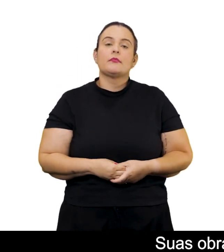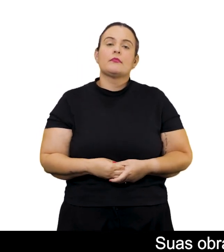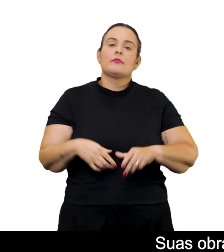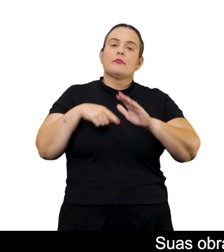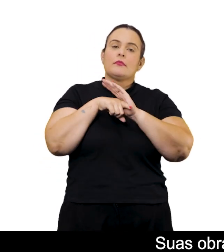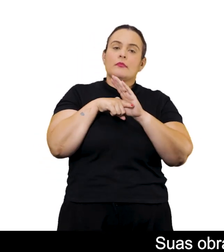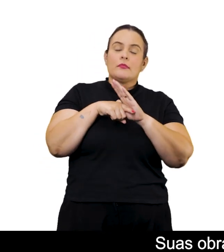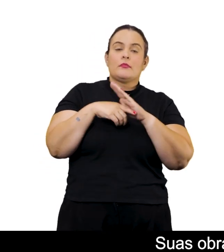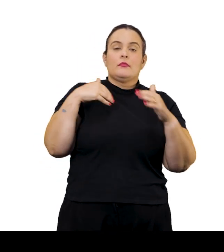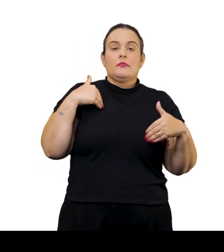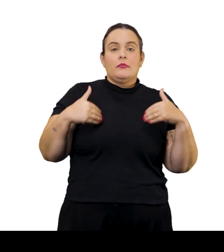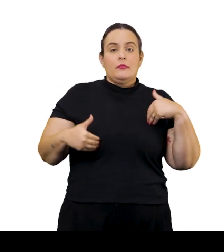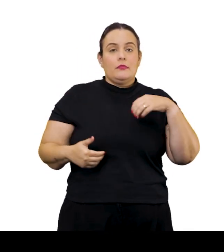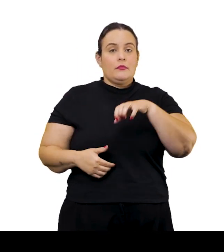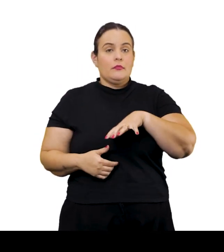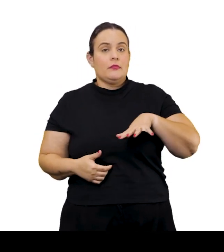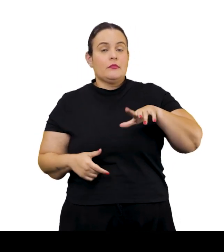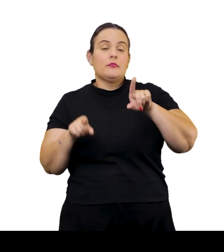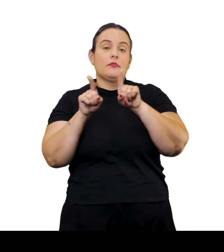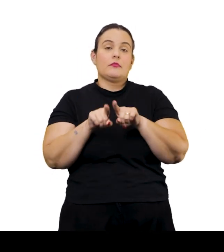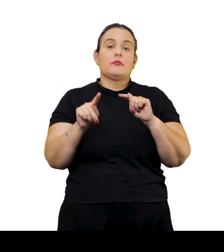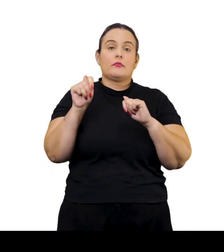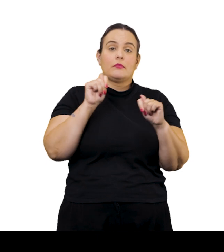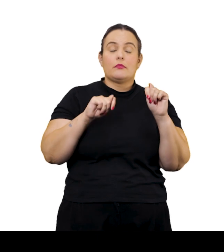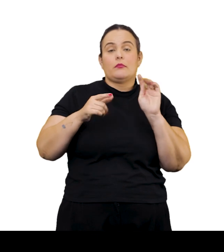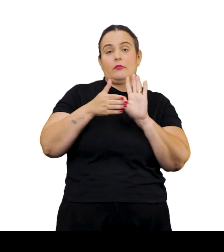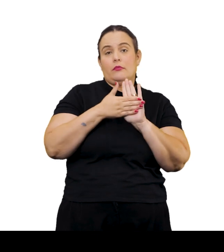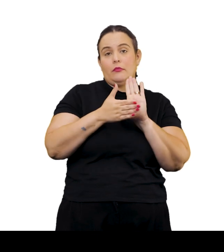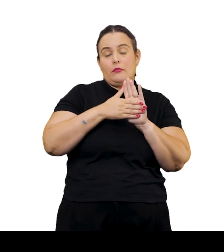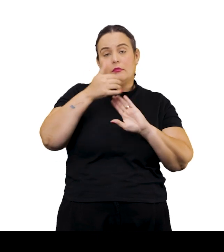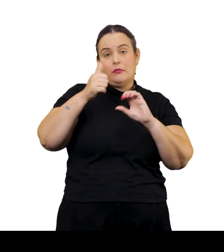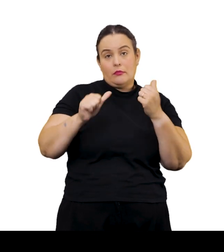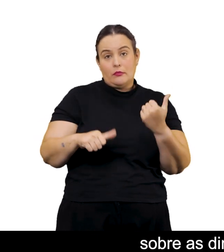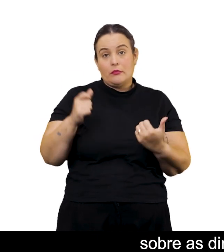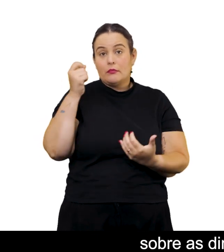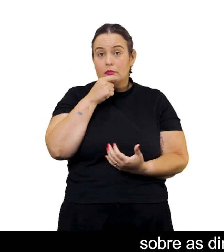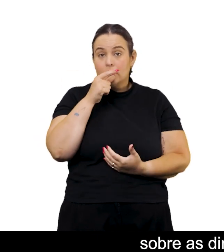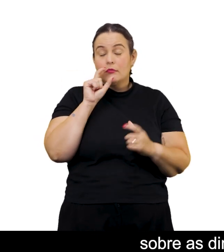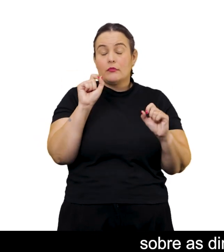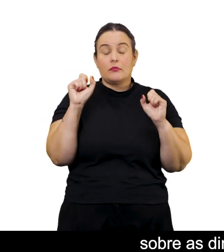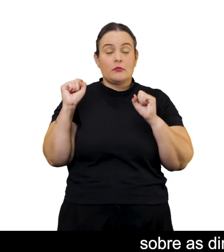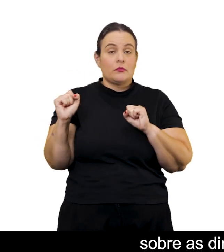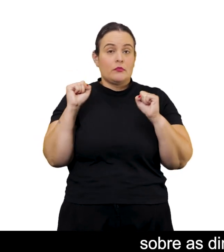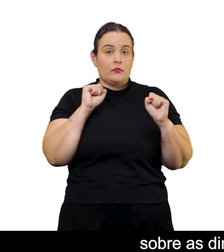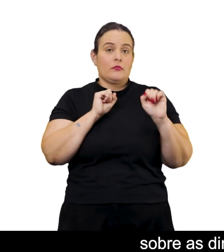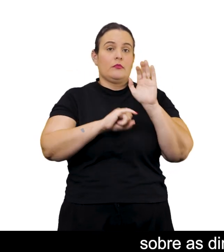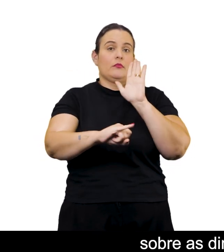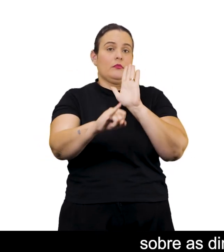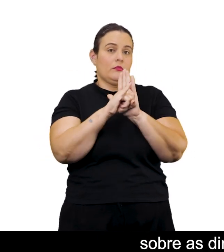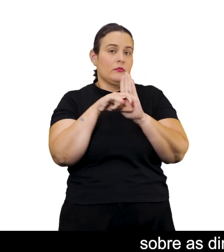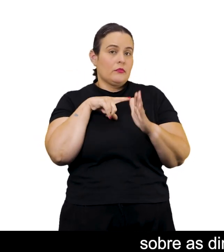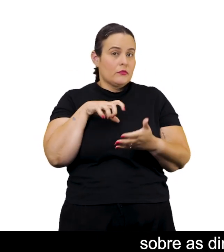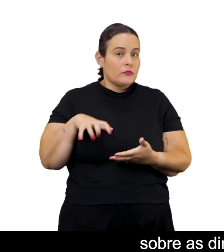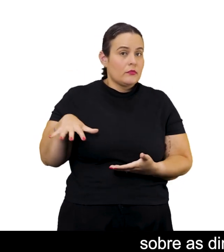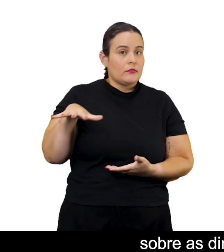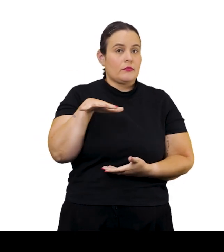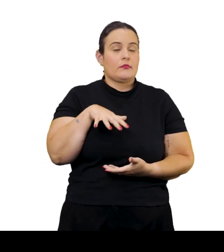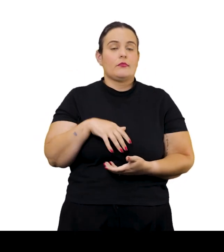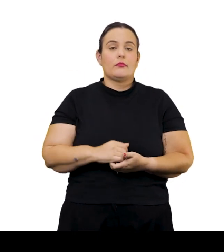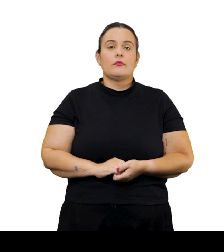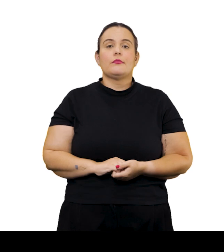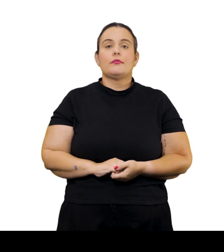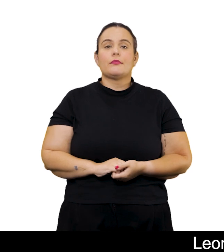a relação entre o corpo, o espaço e a economia, propondo uma análise crítica sobre as dinâmicas de poder e identidade que moldam a